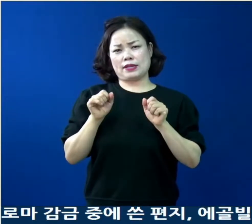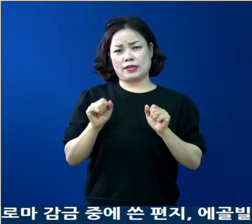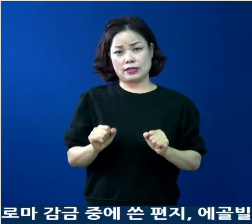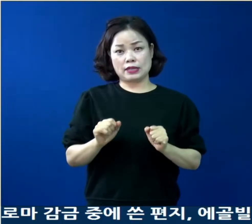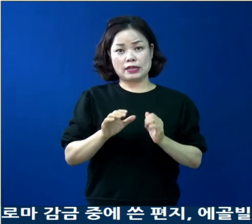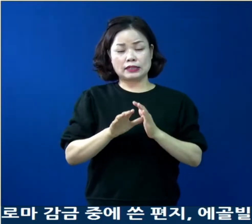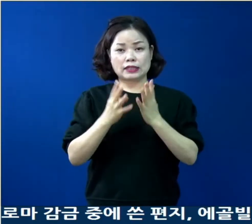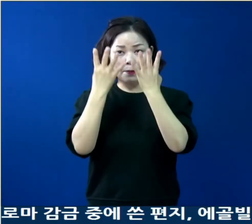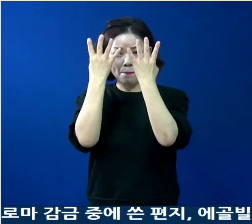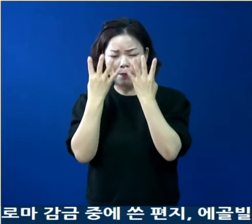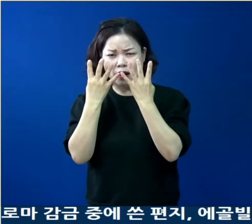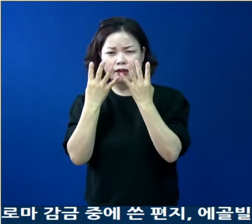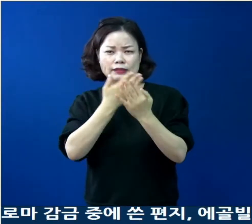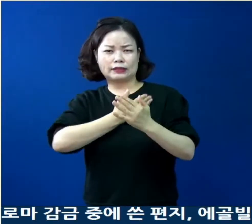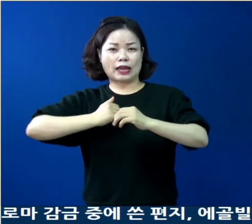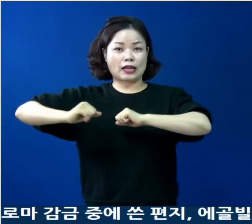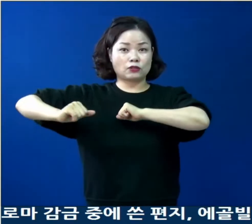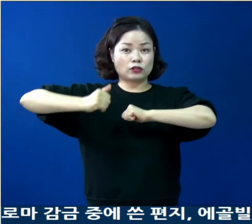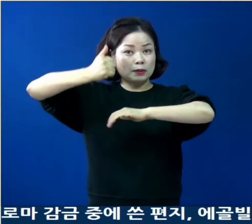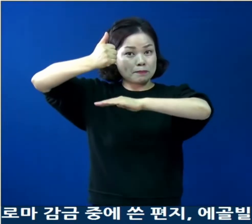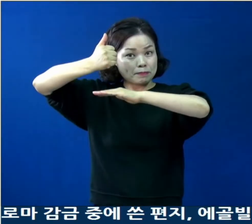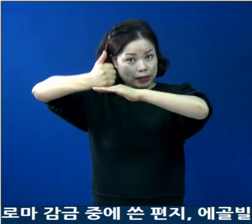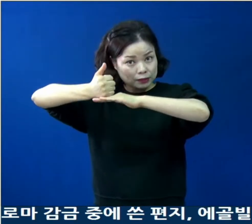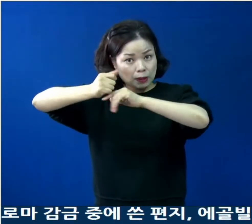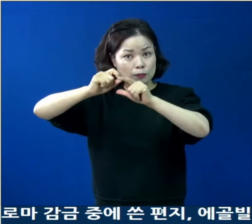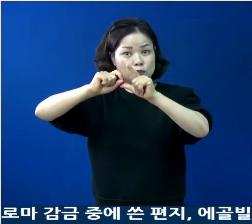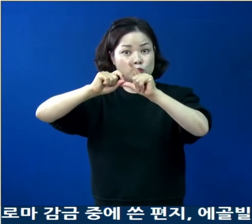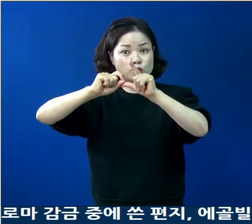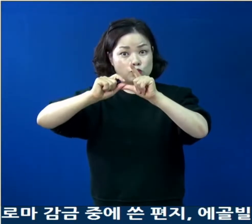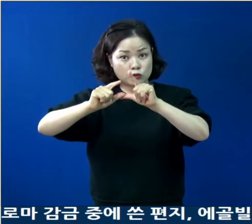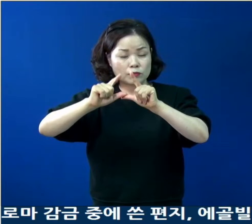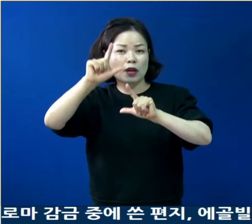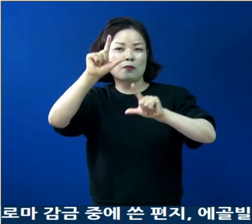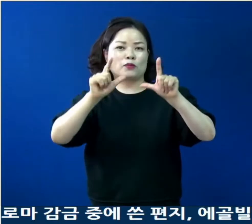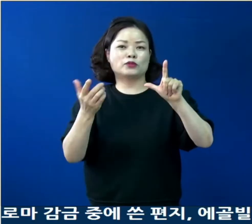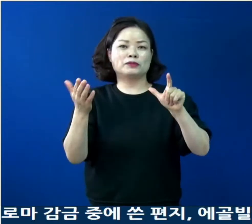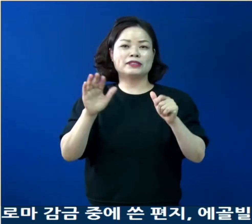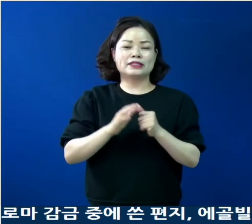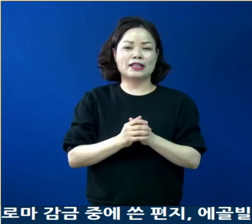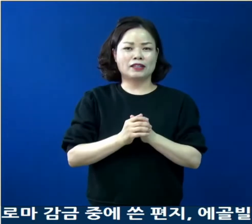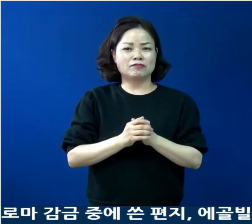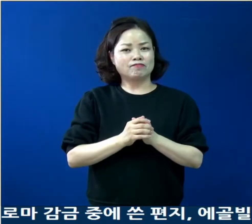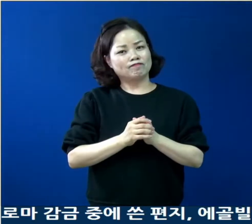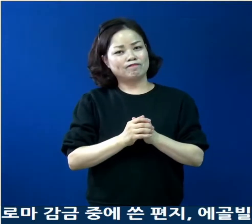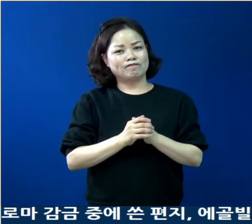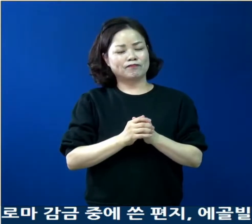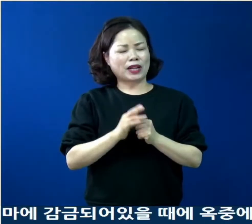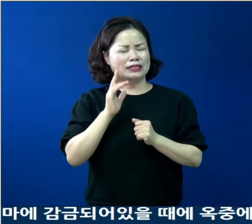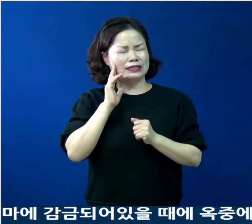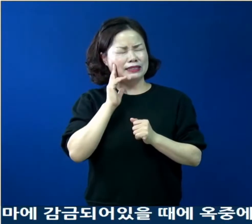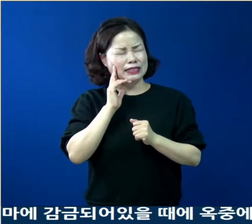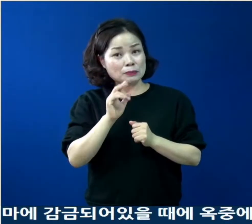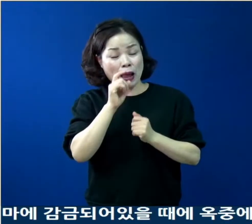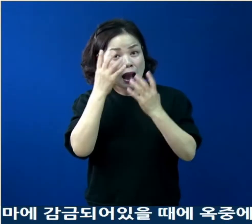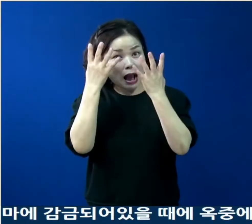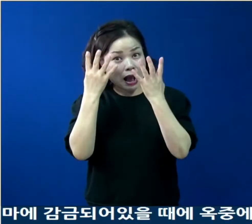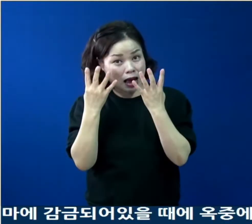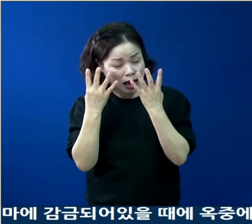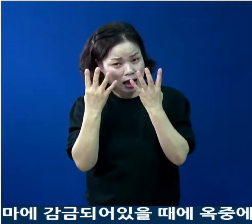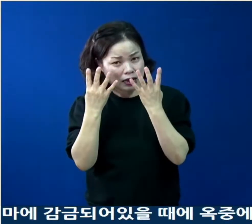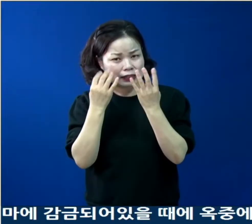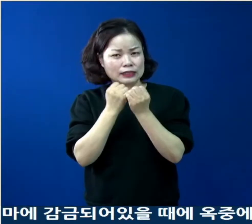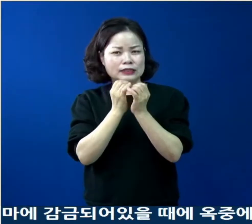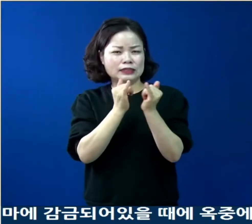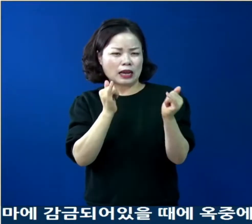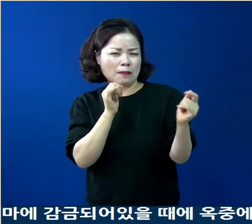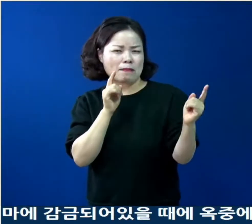그때 감금 생활은 사도행전 끝부분에 나오는 그 모습인데 뭐 그렇게 아주 심각한 감옥에 갇혀서